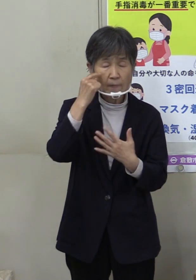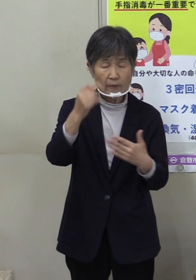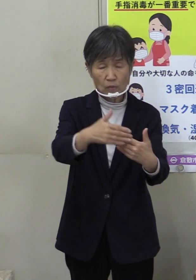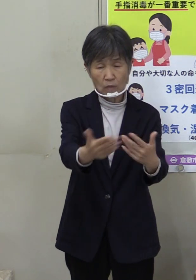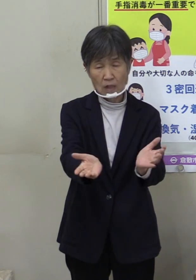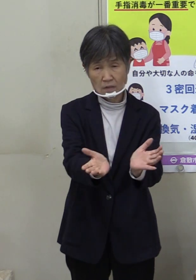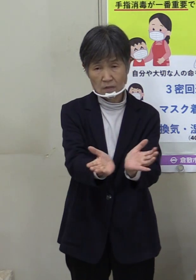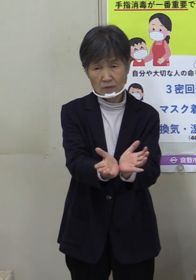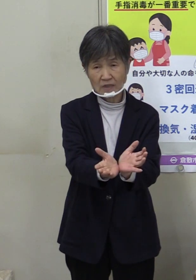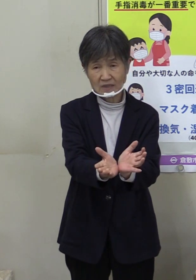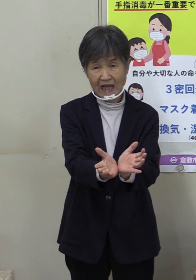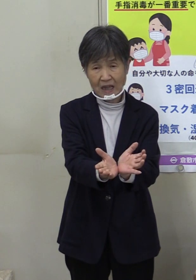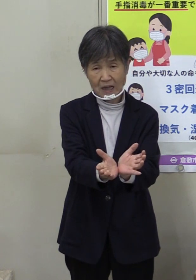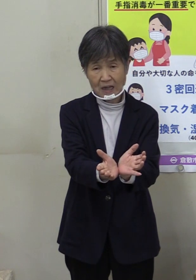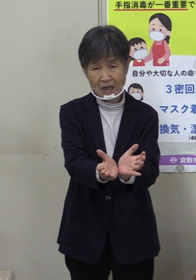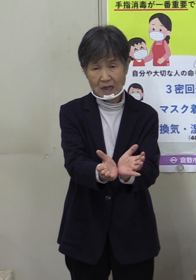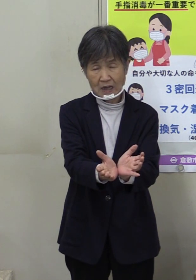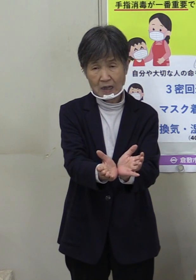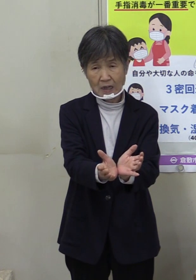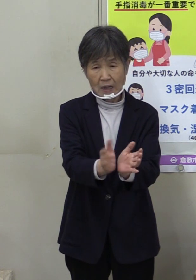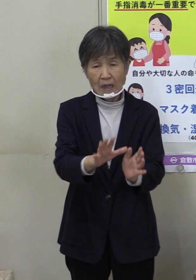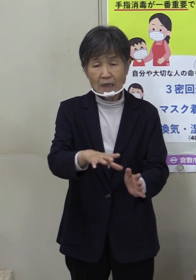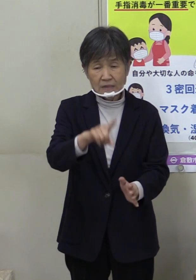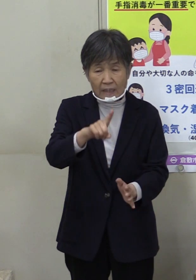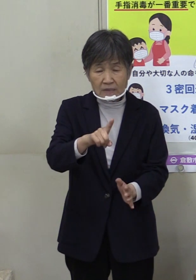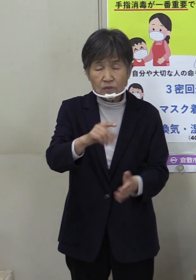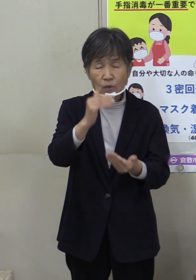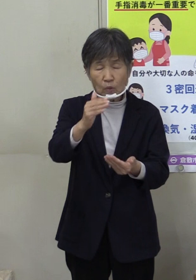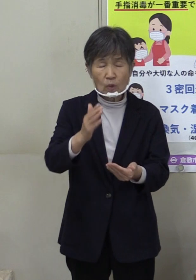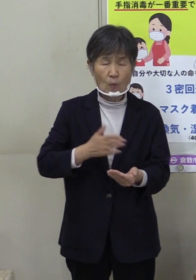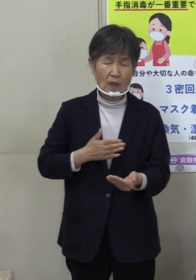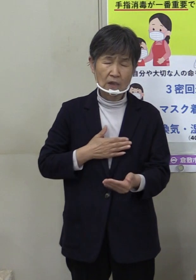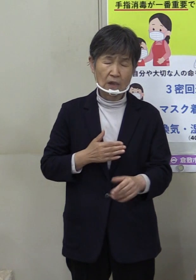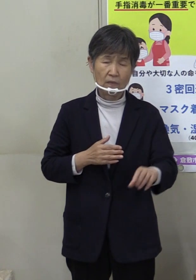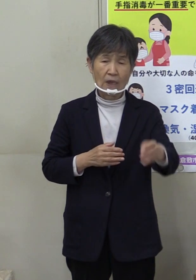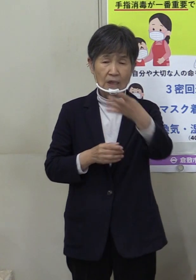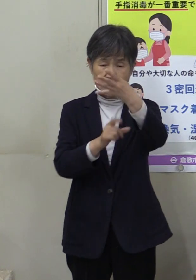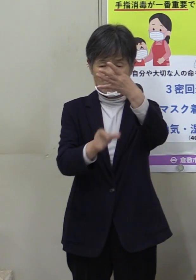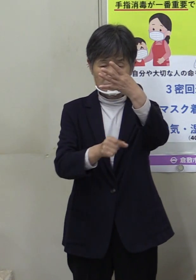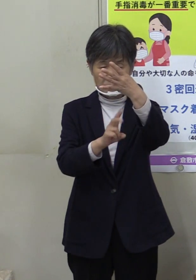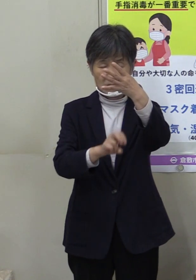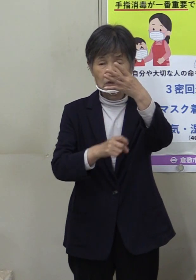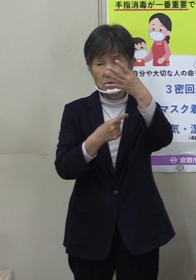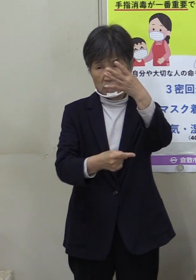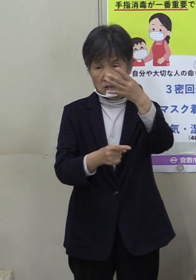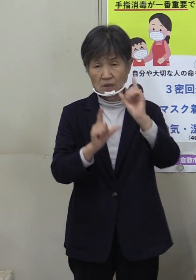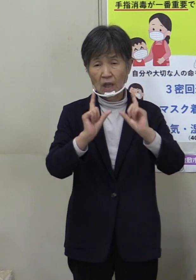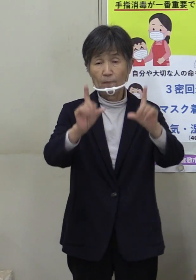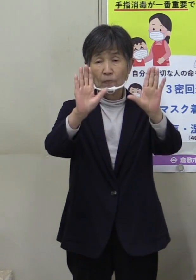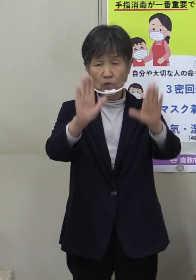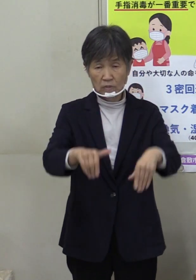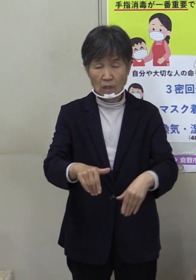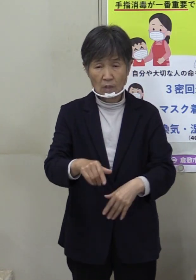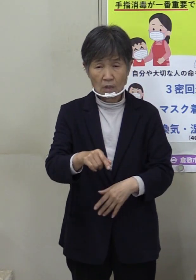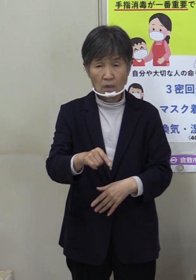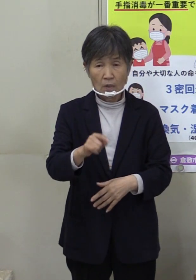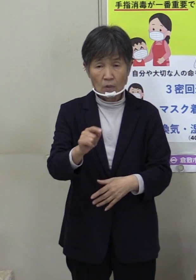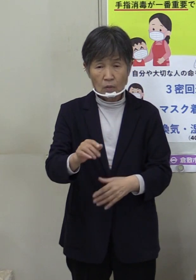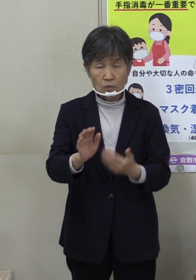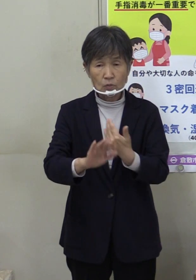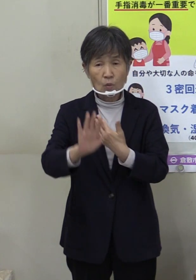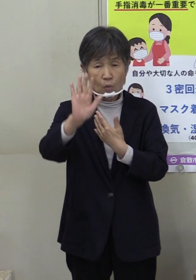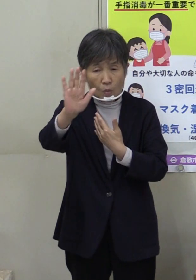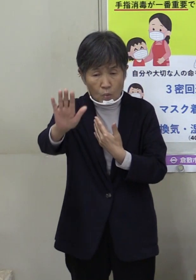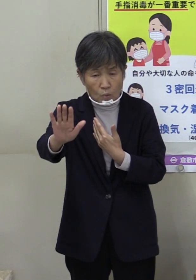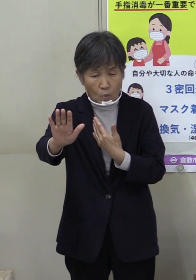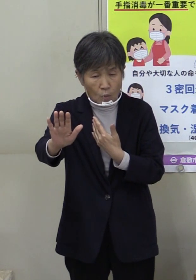、これ最初の方が分かったのが21日に公表された分というふうにおっしゃってましたけども、その後のこのお店